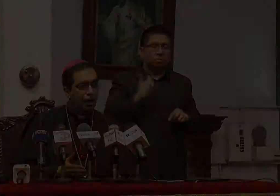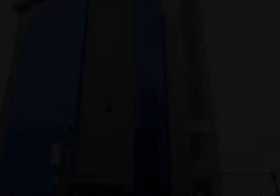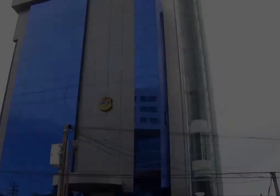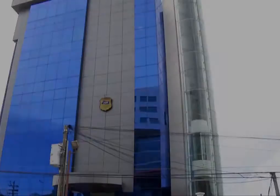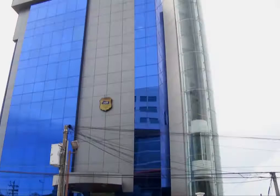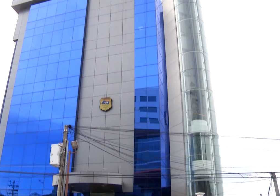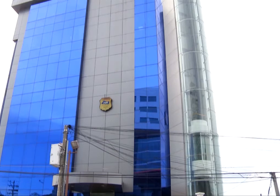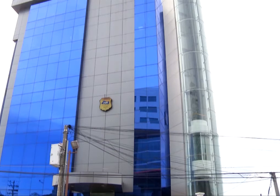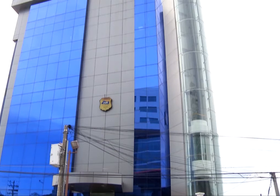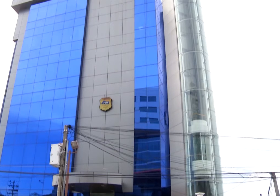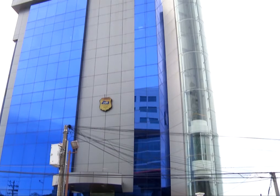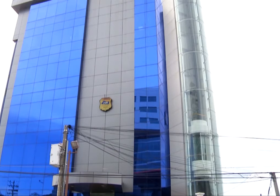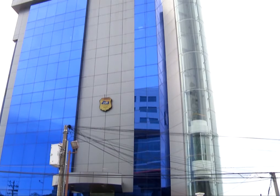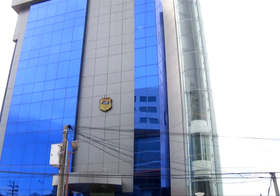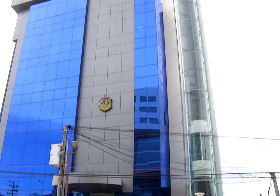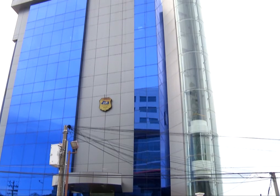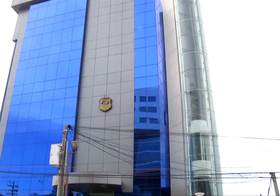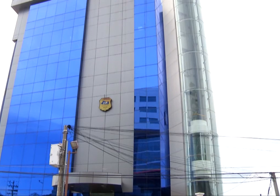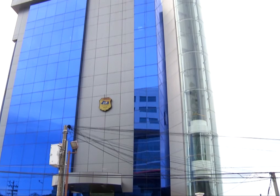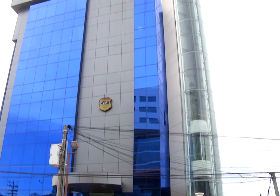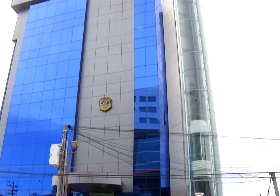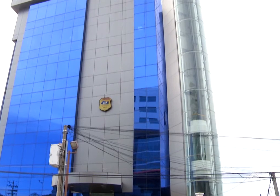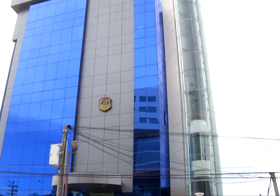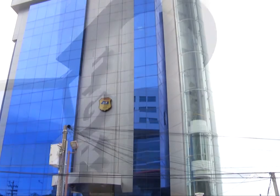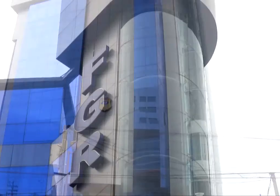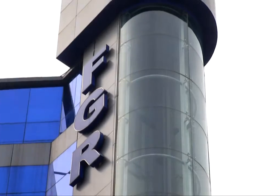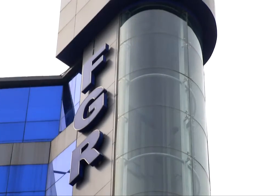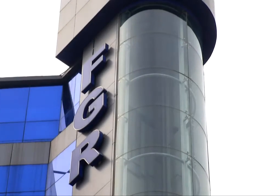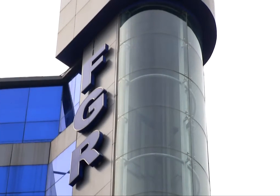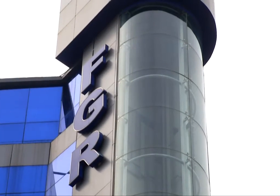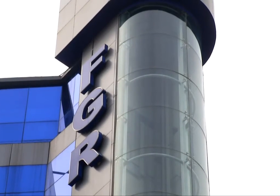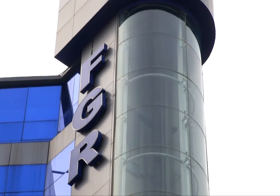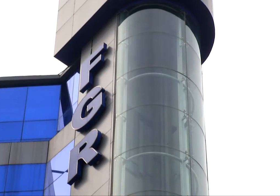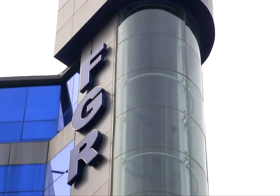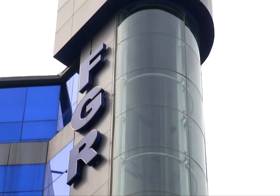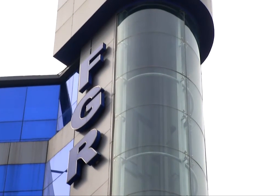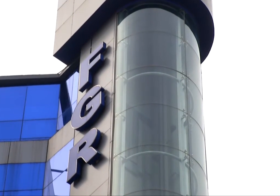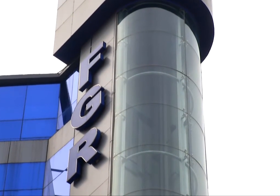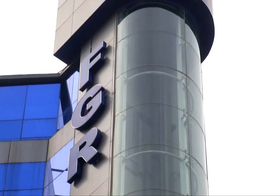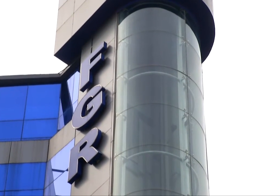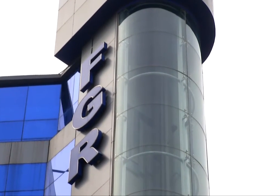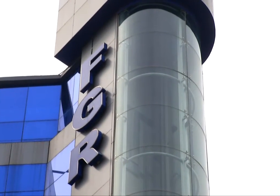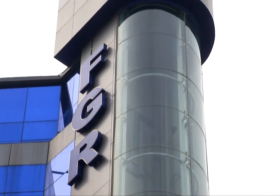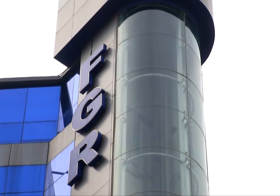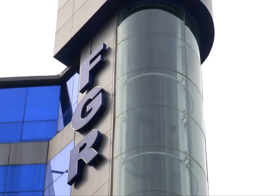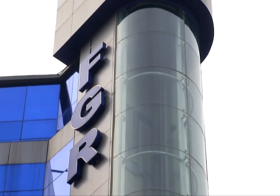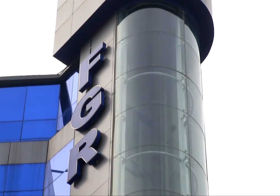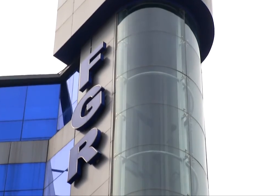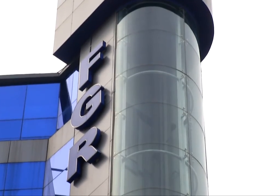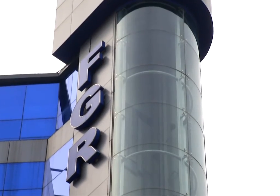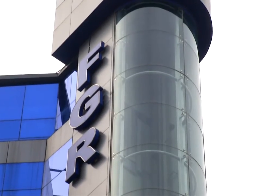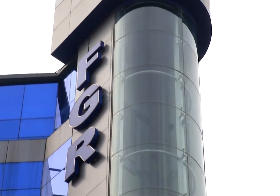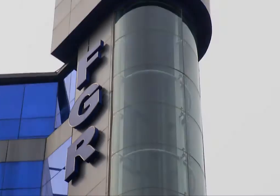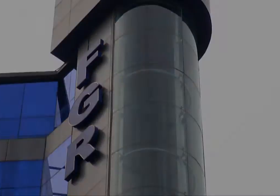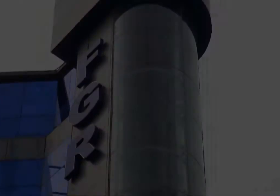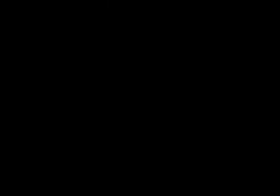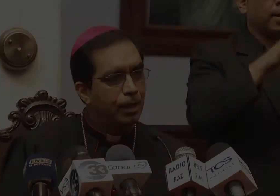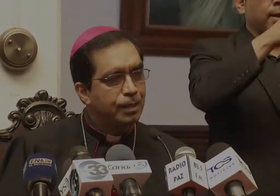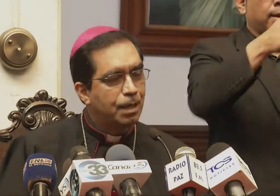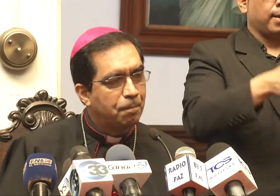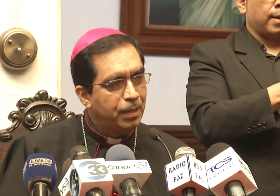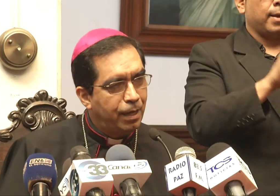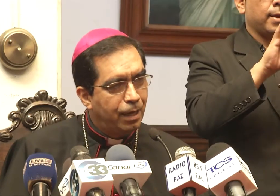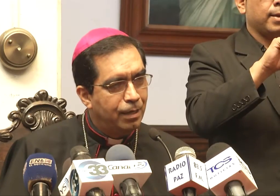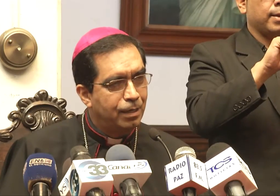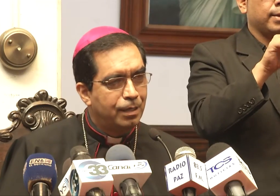subcomisión encargada de elegir al nuevo fiscal sin retraso debe de buscar a la persona más idónea que trabaje en beneficio de la ciudadanía. Es